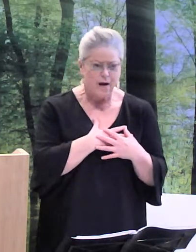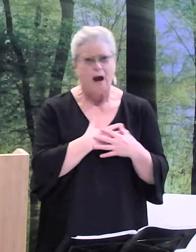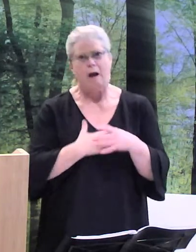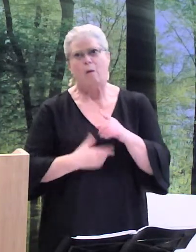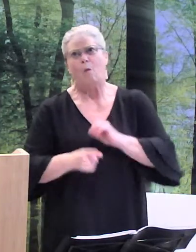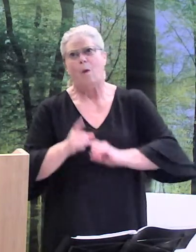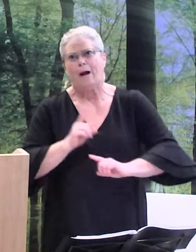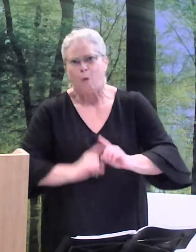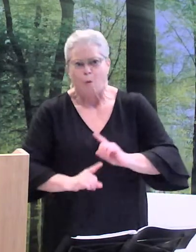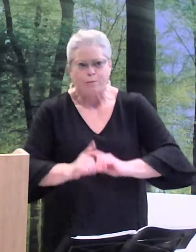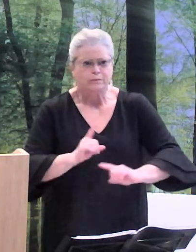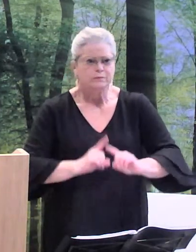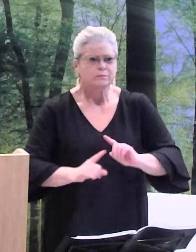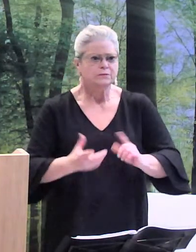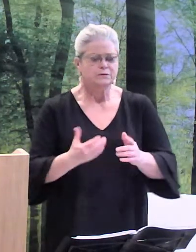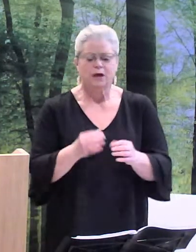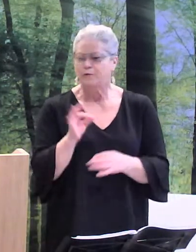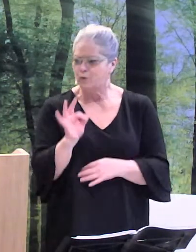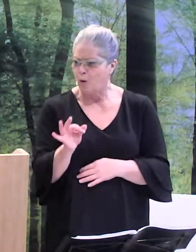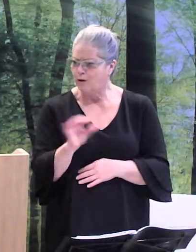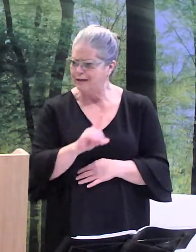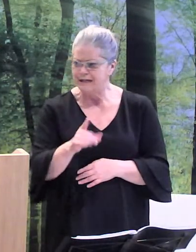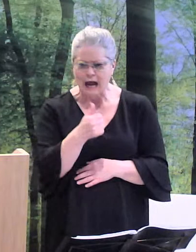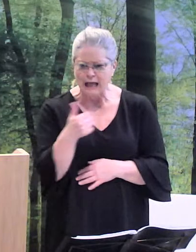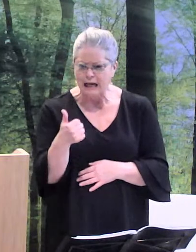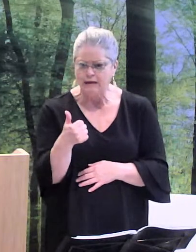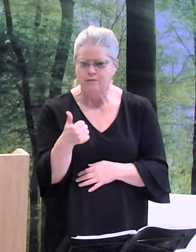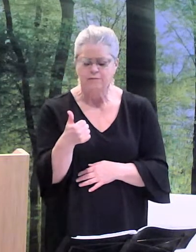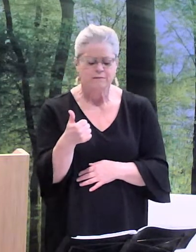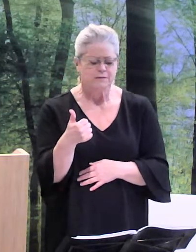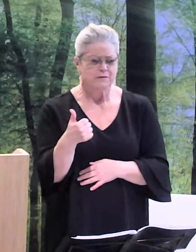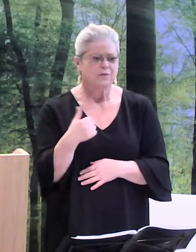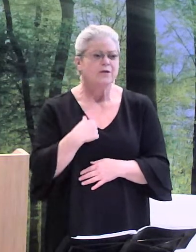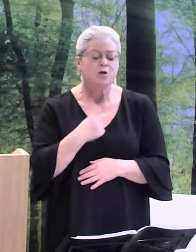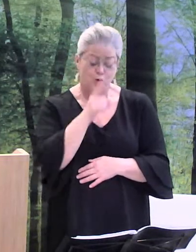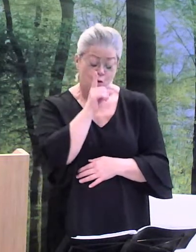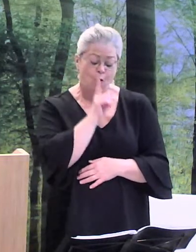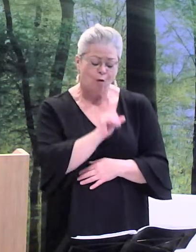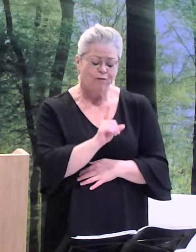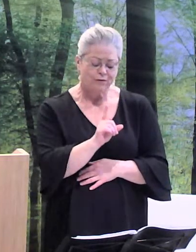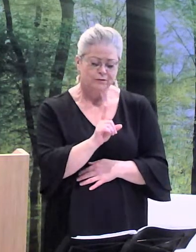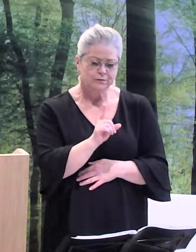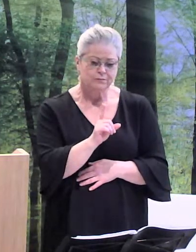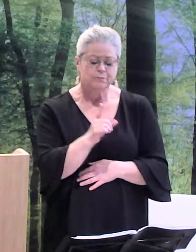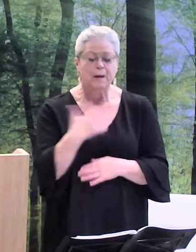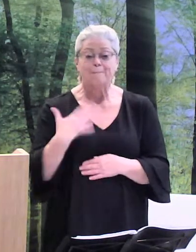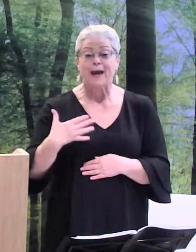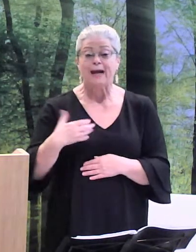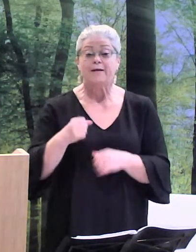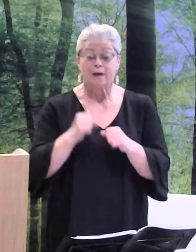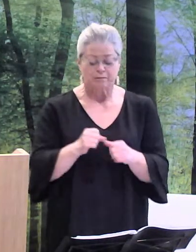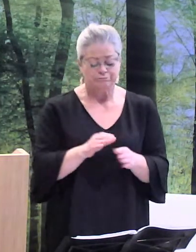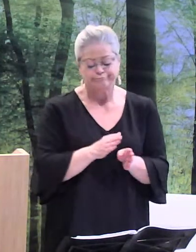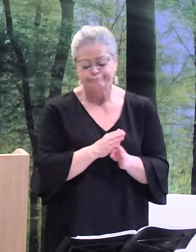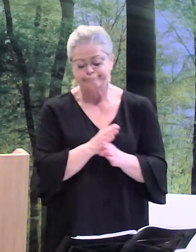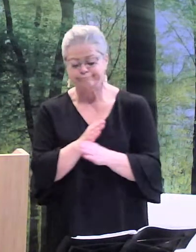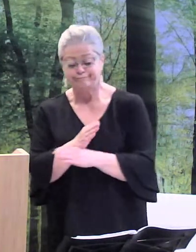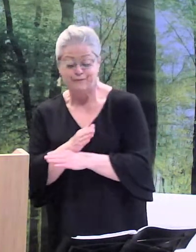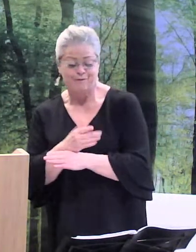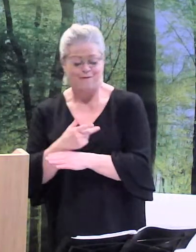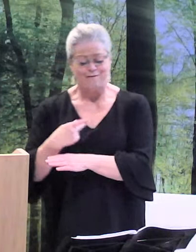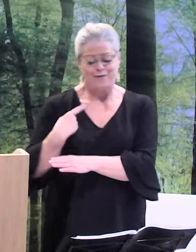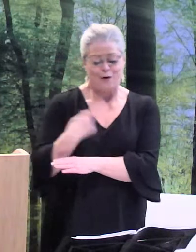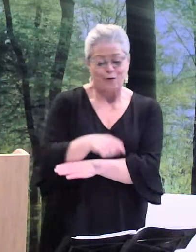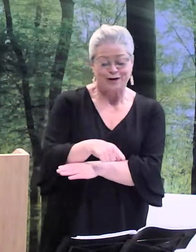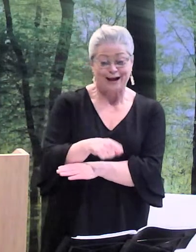wanhoop. En toch niet alleen. Ik geloof dat pijn kan wijken voor wat vreugde